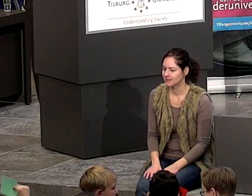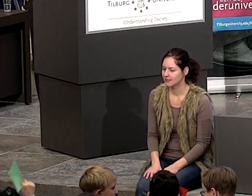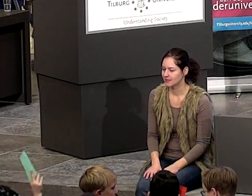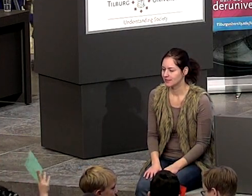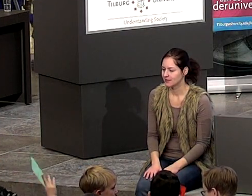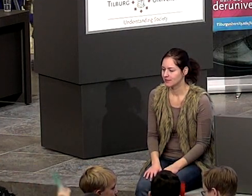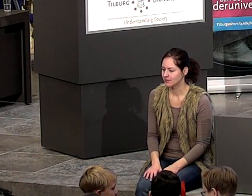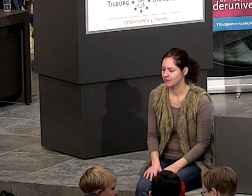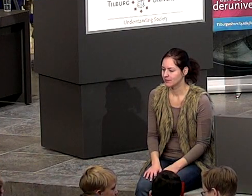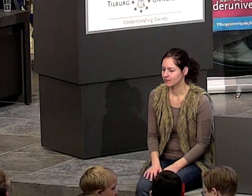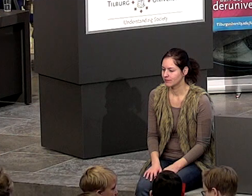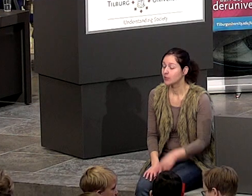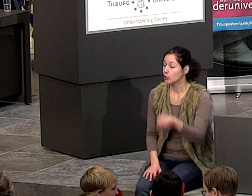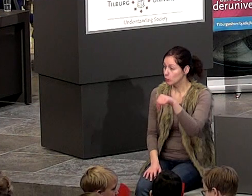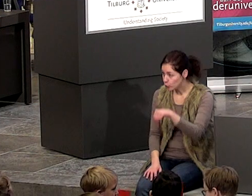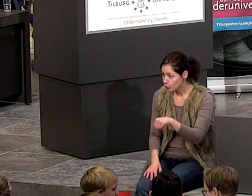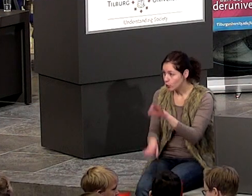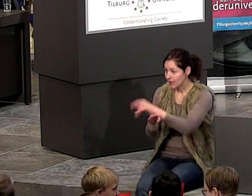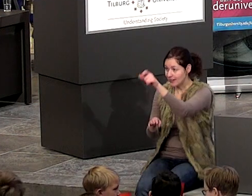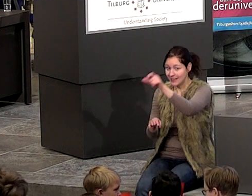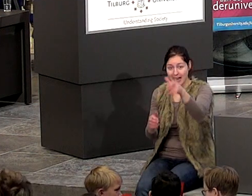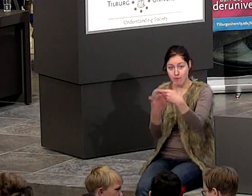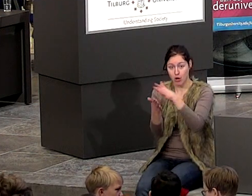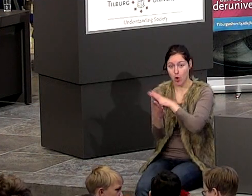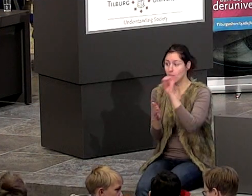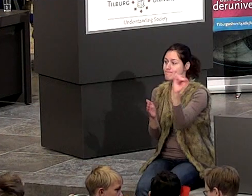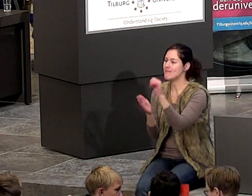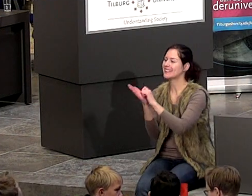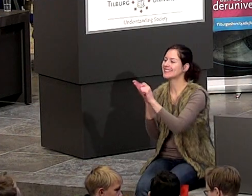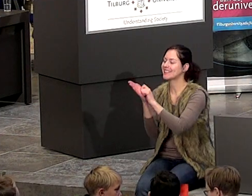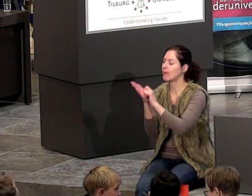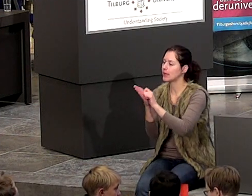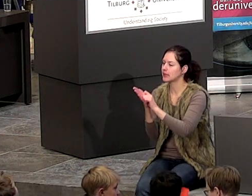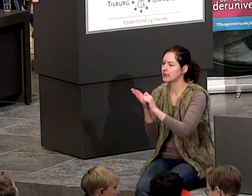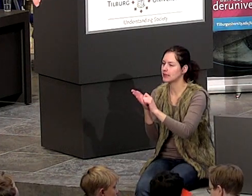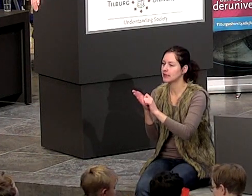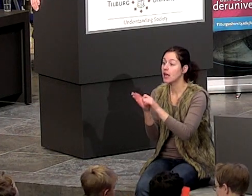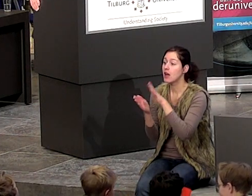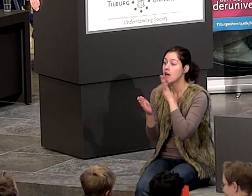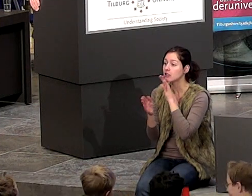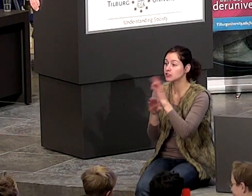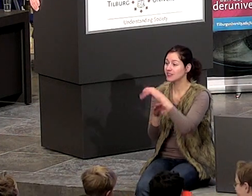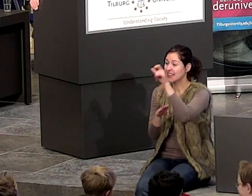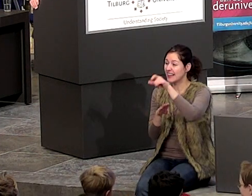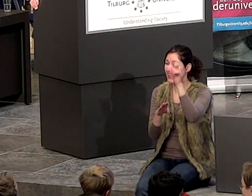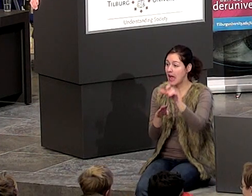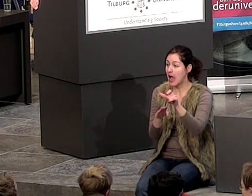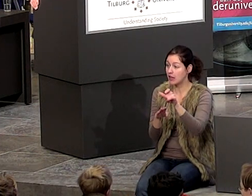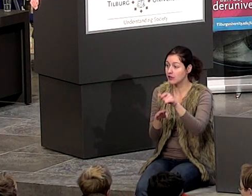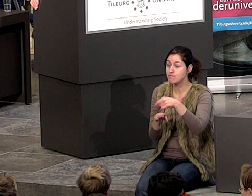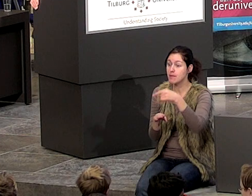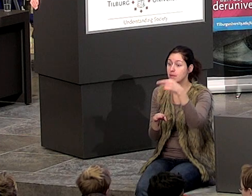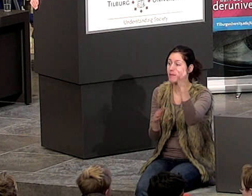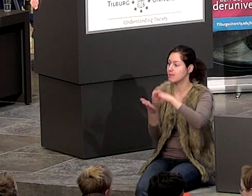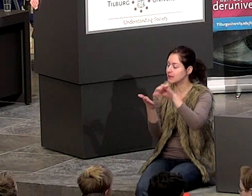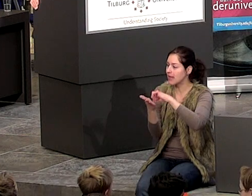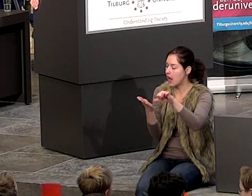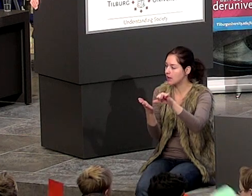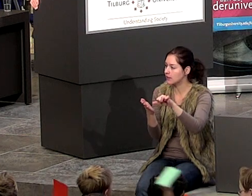Nou mogen de leraren meestemmen. En als we leraren nou eens veel beter gaan betalen, zodat we er veel meer gaan